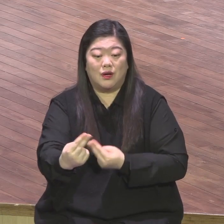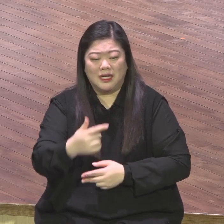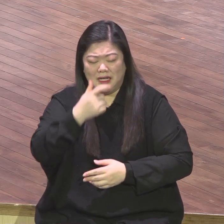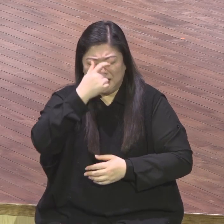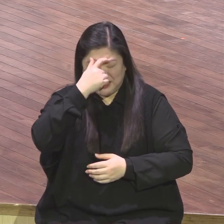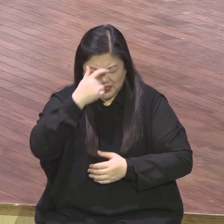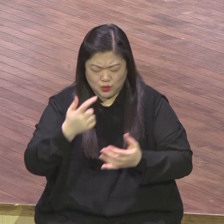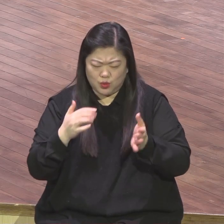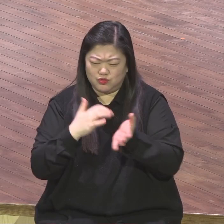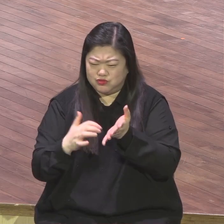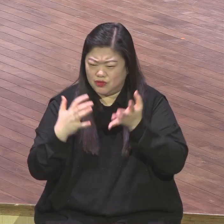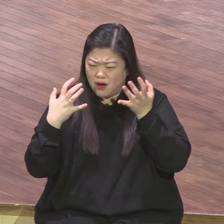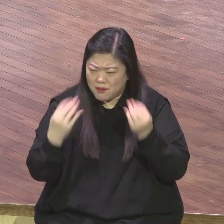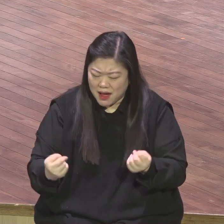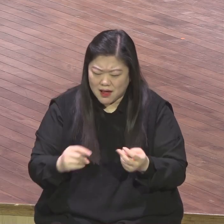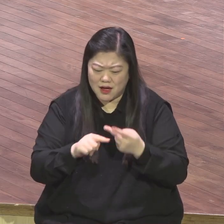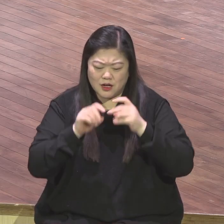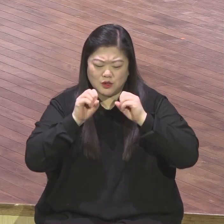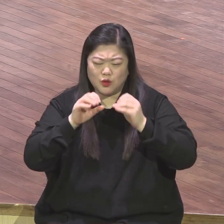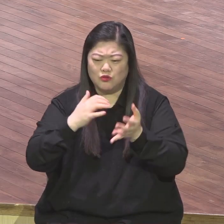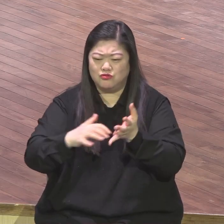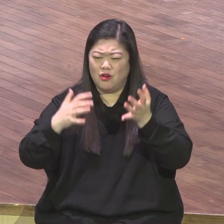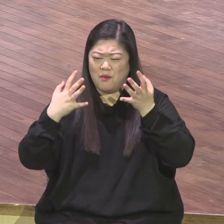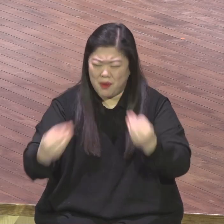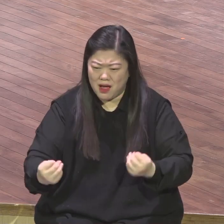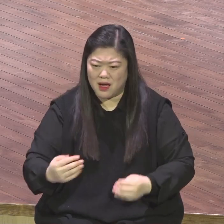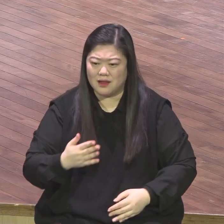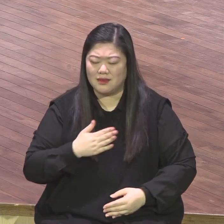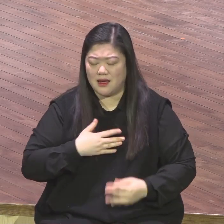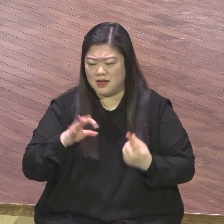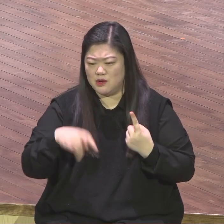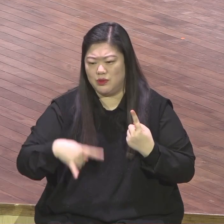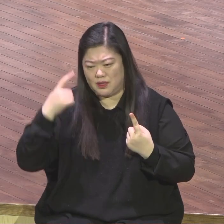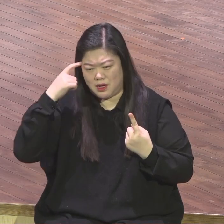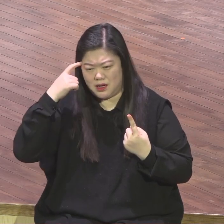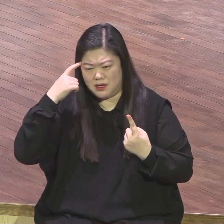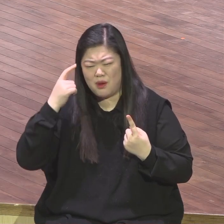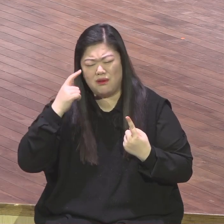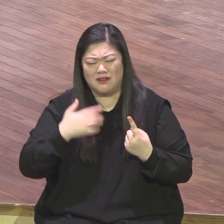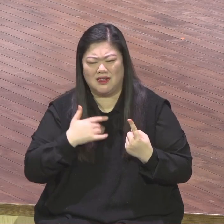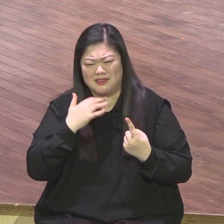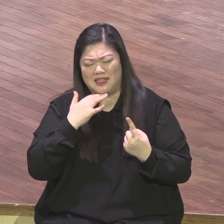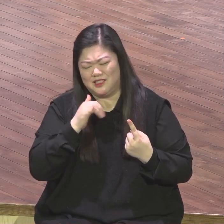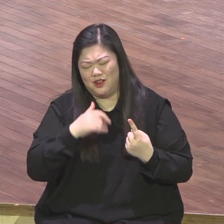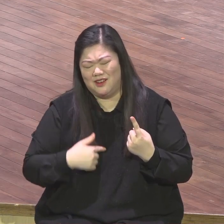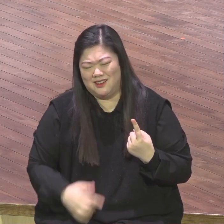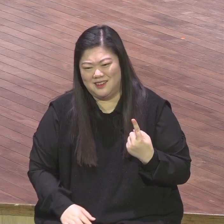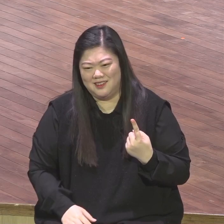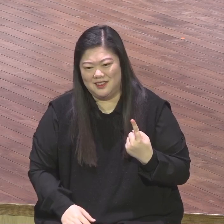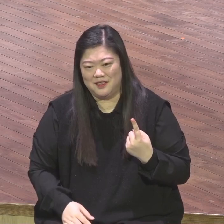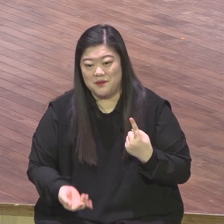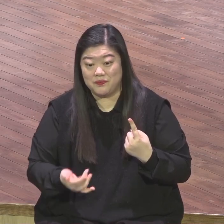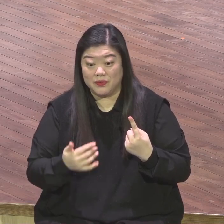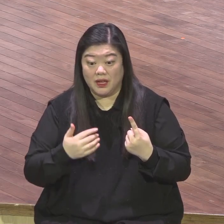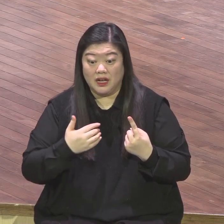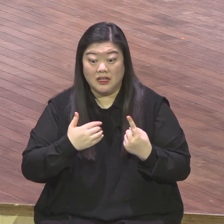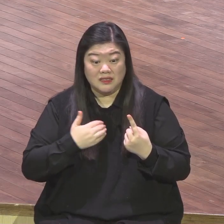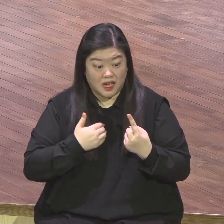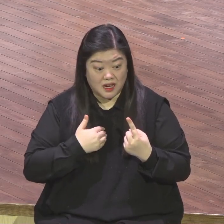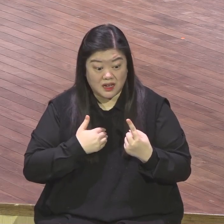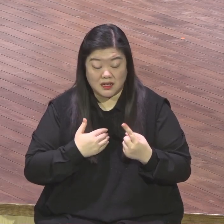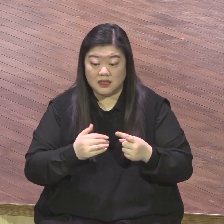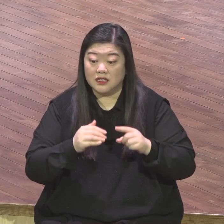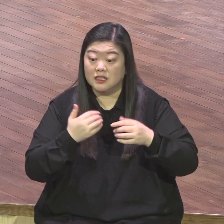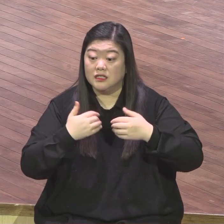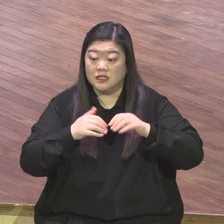했다. 저는 그렇게 모르긴 해도 확신함 없습니다. 전도 미치도록 1년 5천 장씩 영적